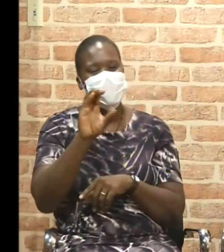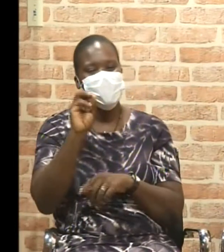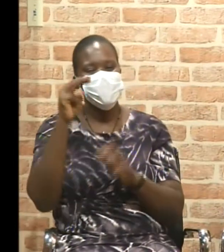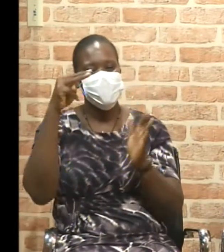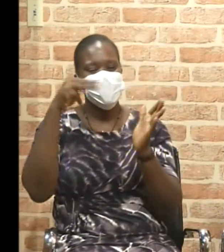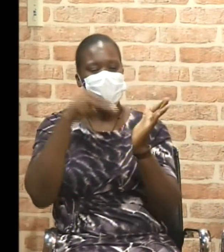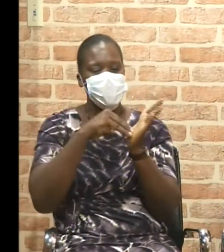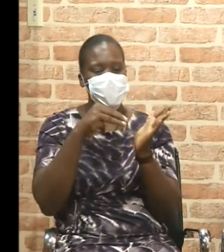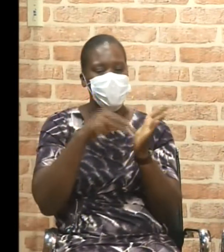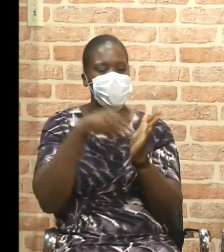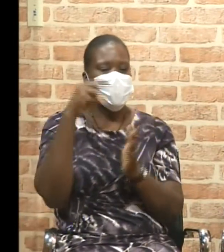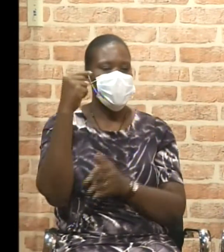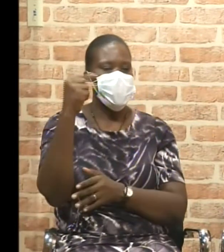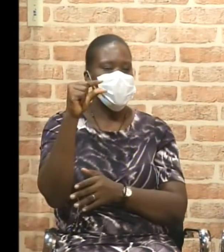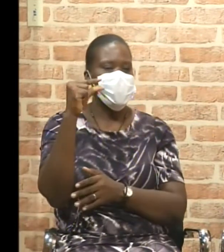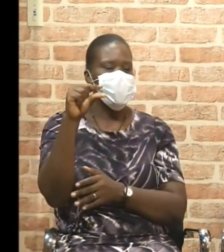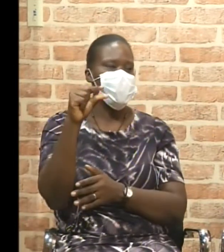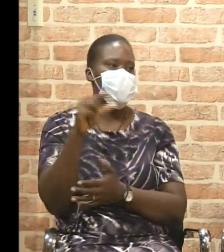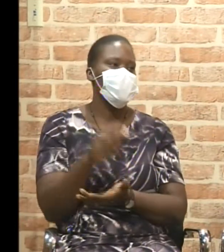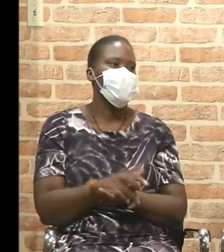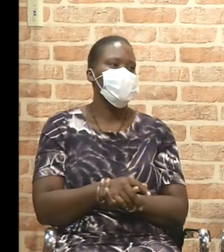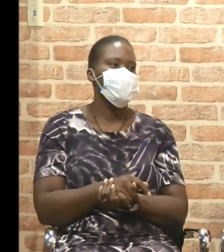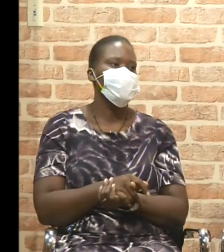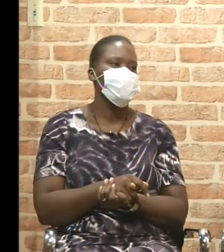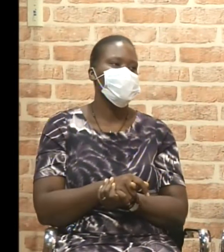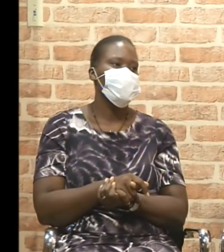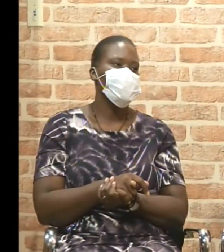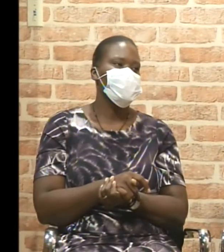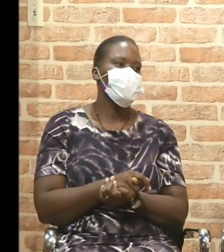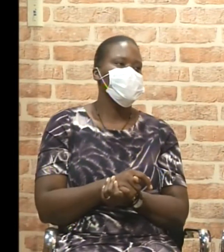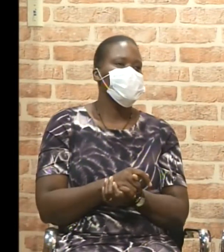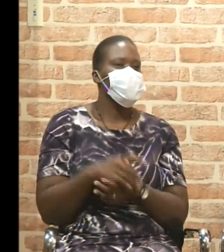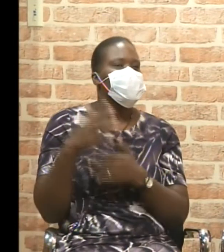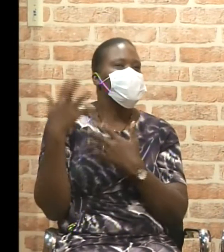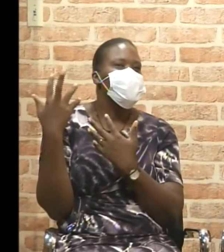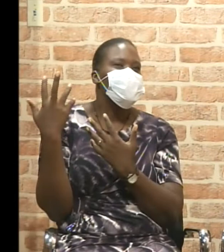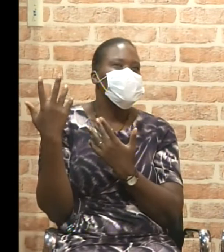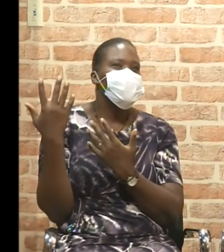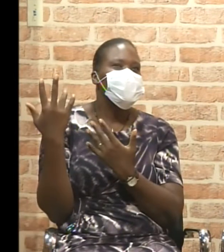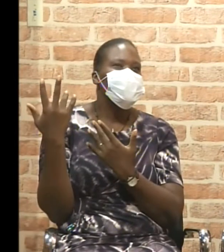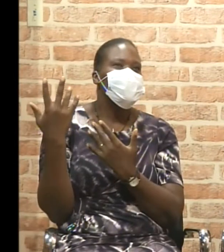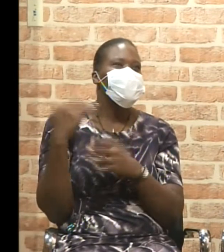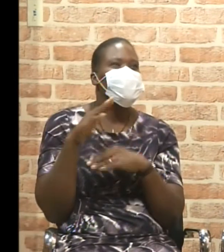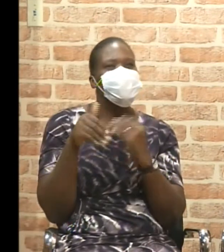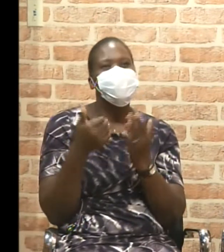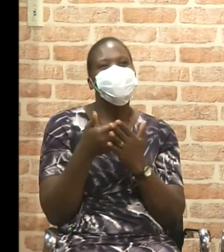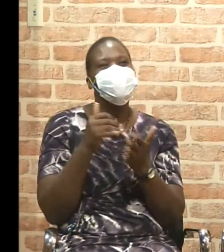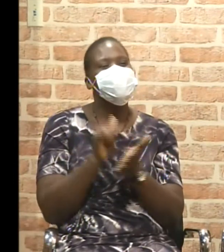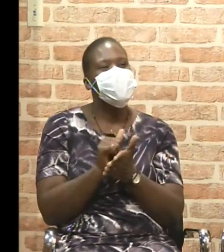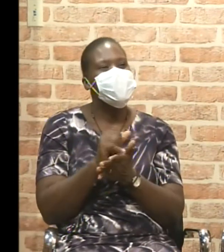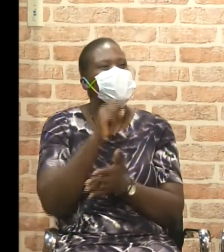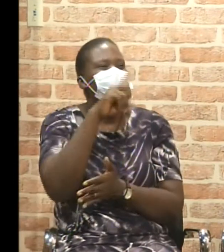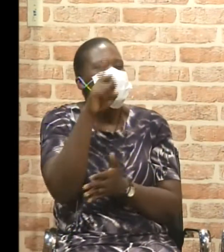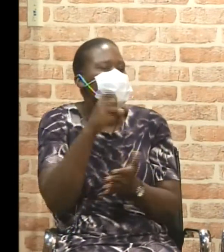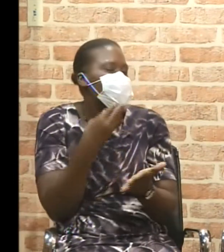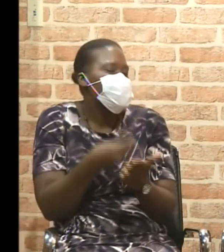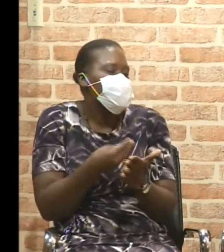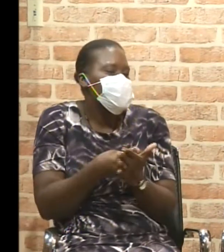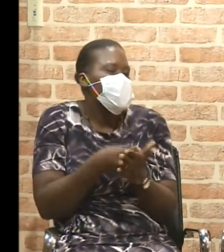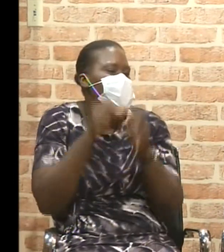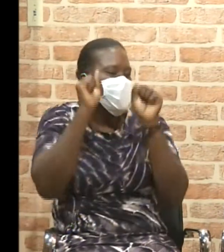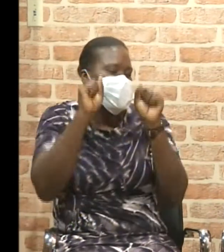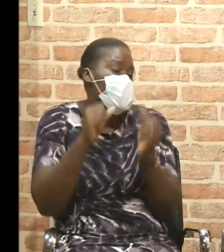gouttes. Mm-hmm. 40 millions de gouttes. Tenant compte de tout ça, Capitaine, nous, et ou quoi ça a aidé le lever des filles qu'on dit là?